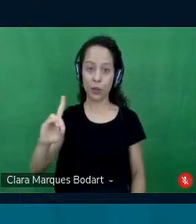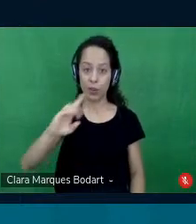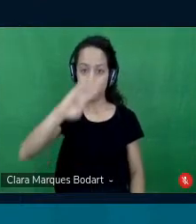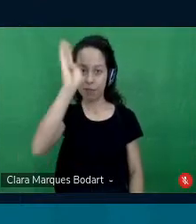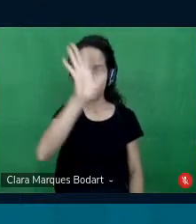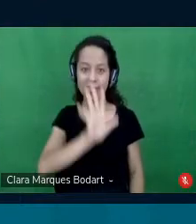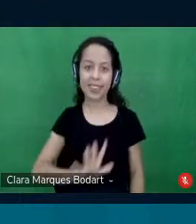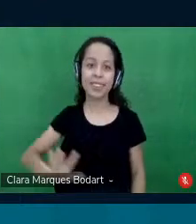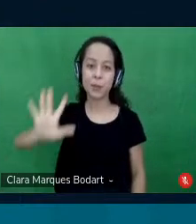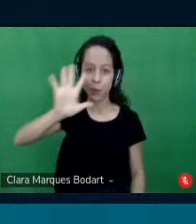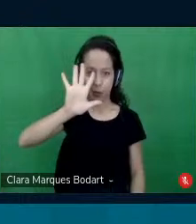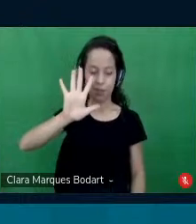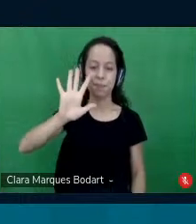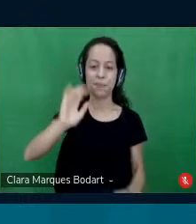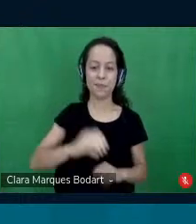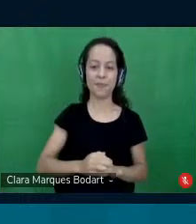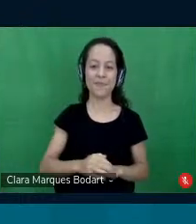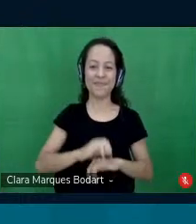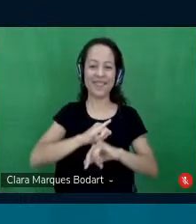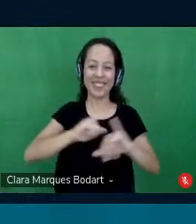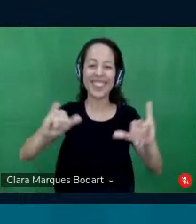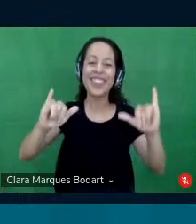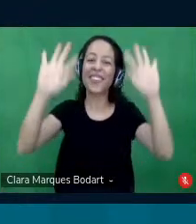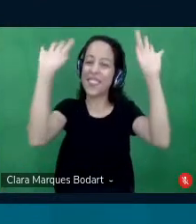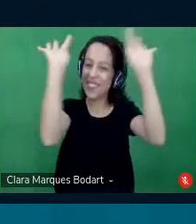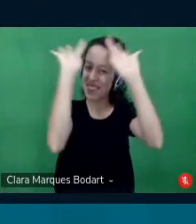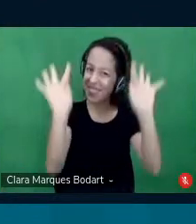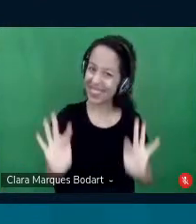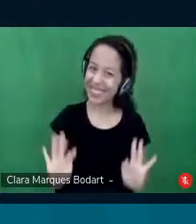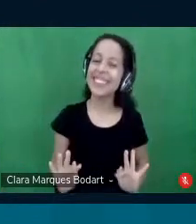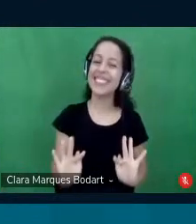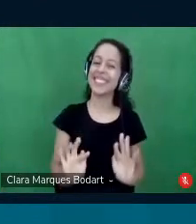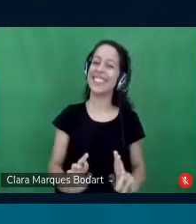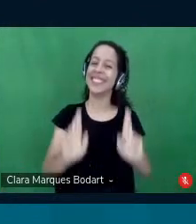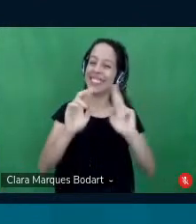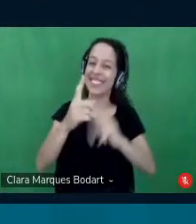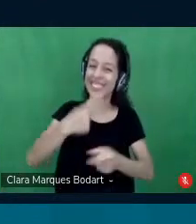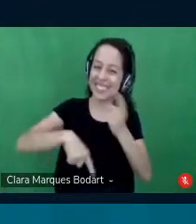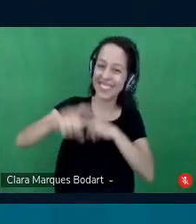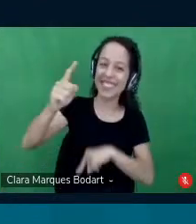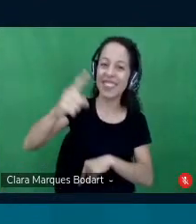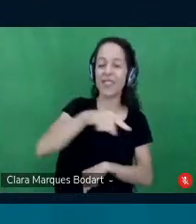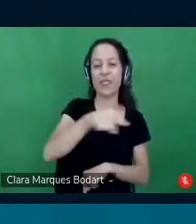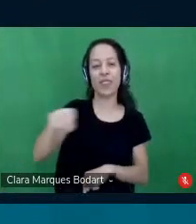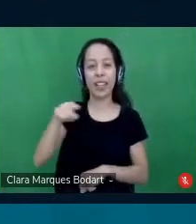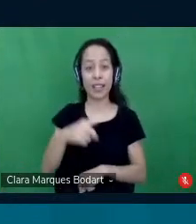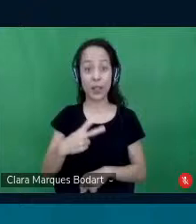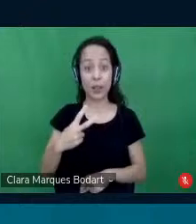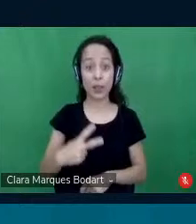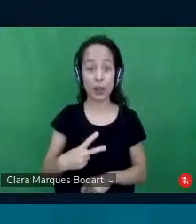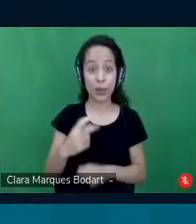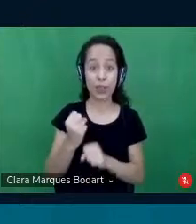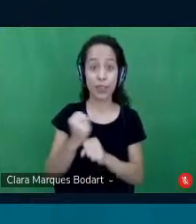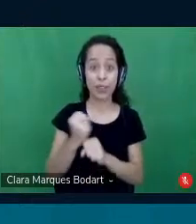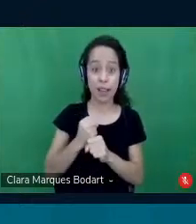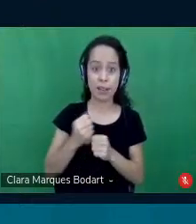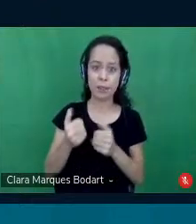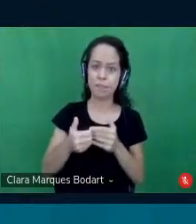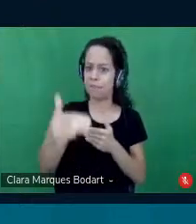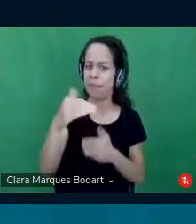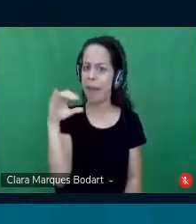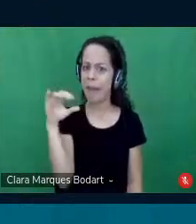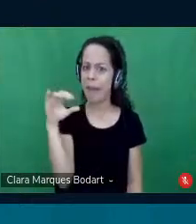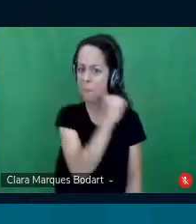coordenador-geral do PROFPT. Felicidade a vocês, que os 2 anos de vocês passem rápido e que